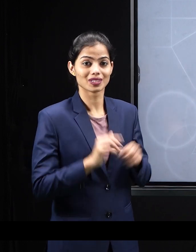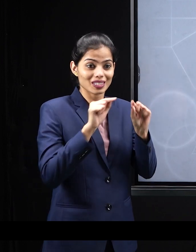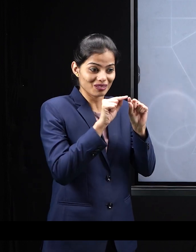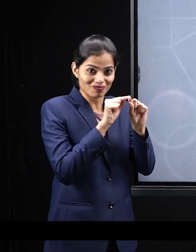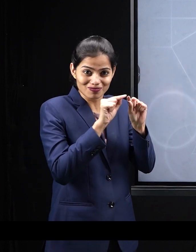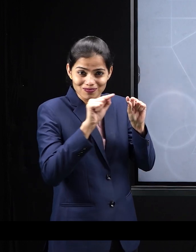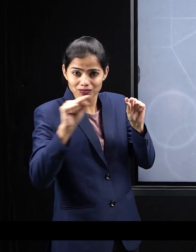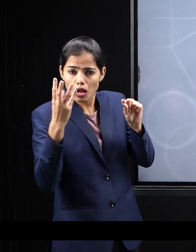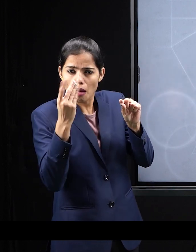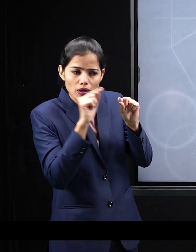చతుర్భుజం.